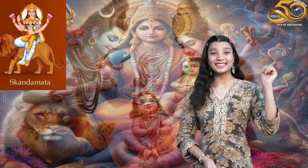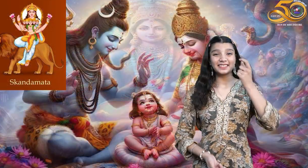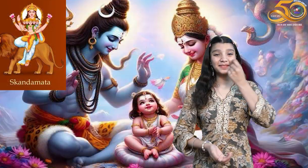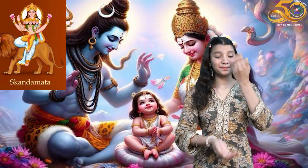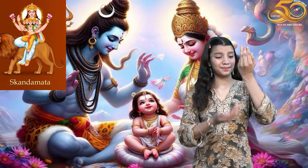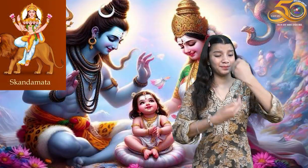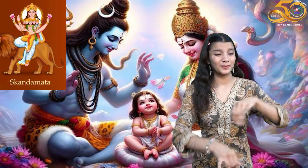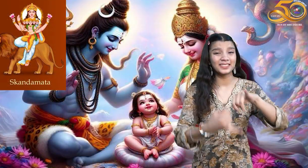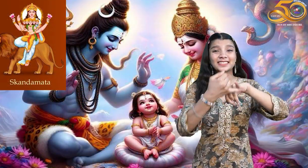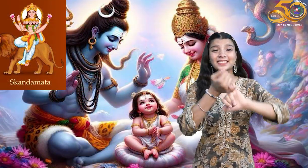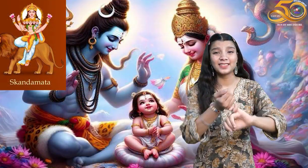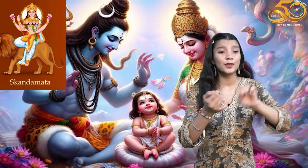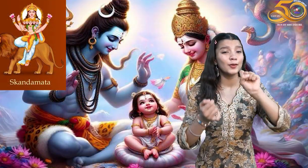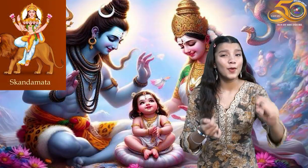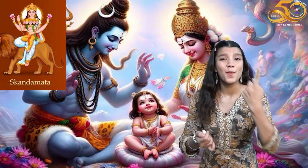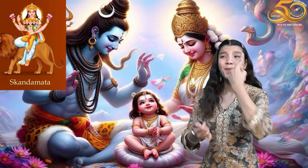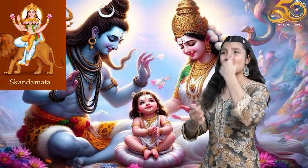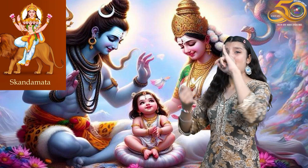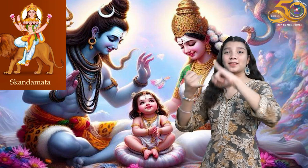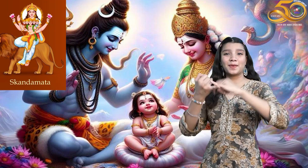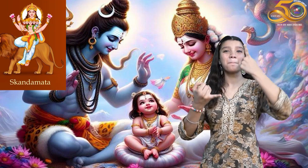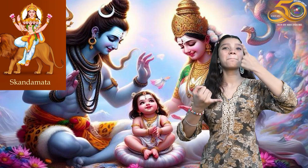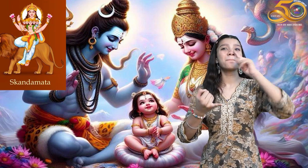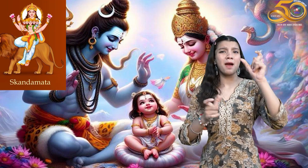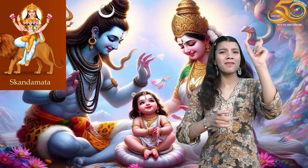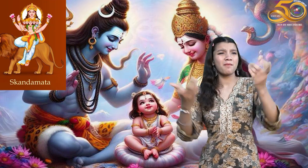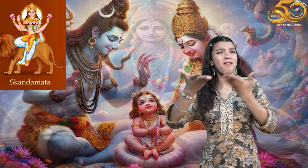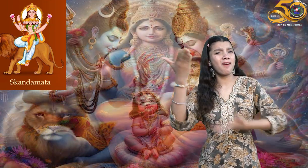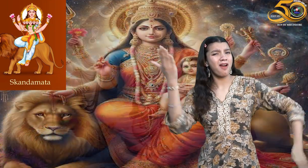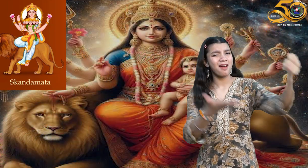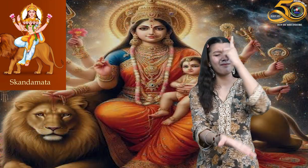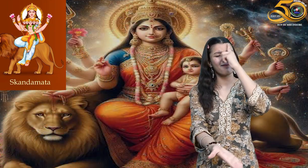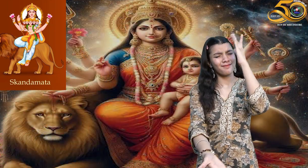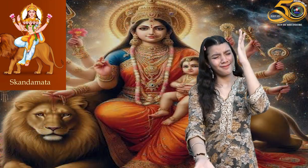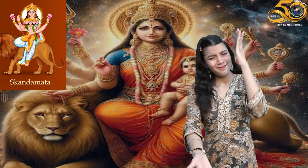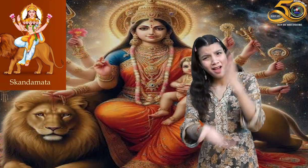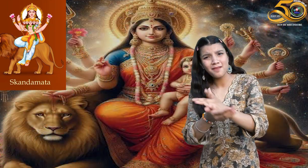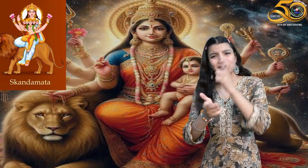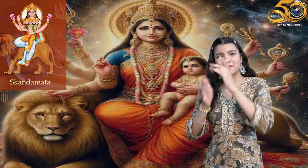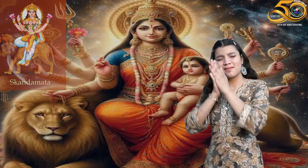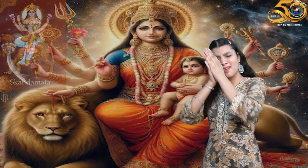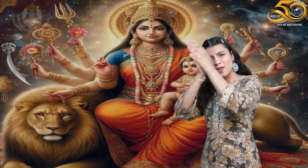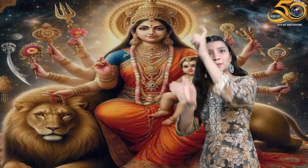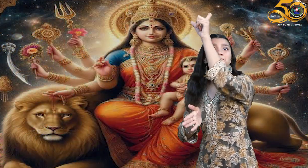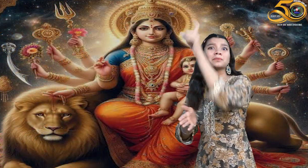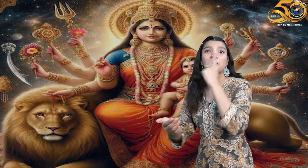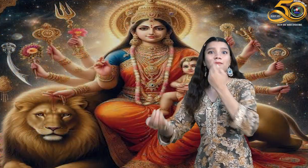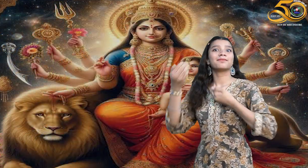शिवजी के पोत्र इसकंद की माता को इसकंद माता कहते हैं इनकी पूजा इसलिए की जाती है क्योंकि वे हम सभी का